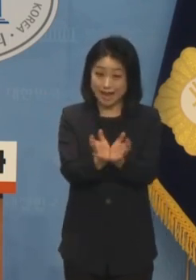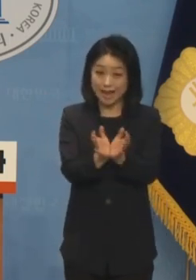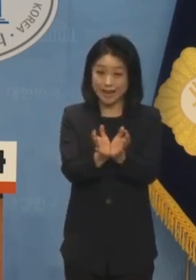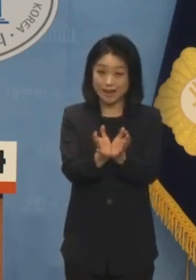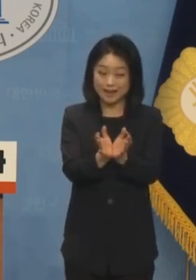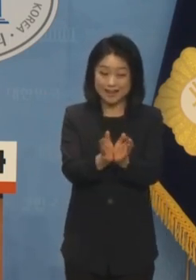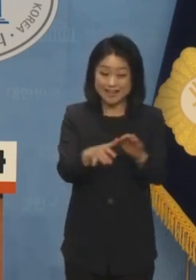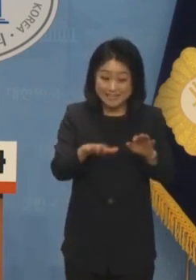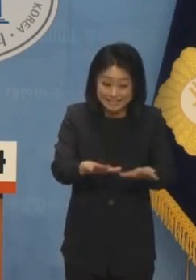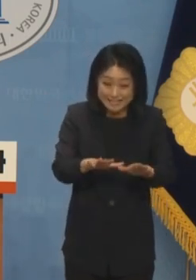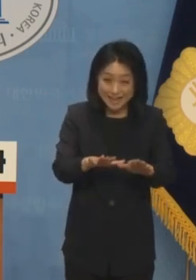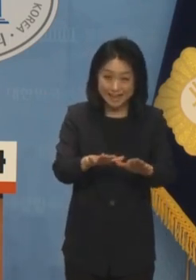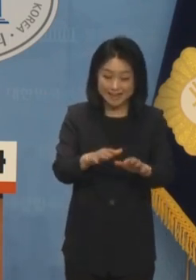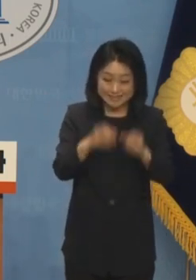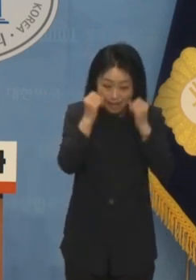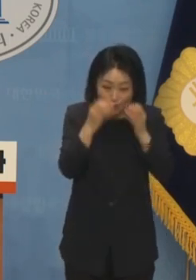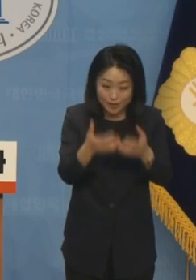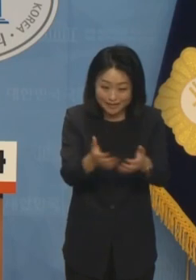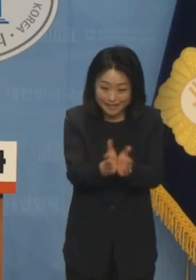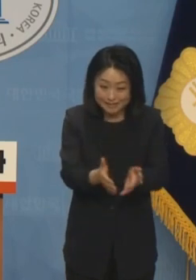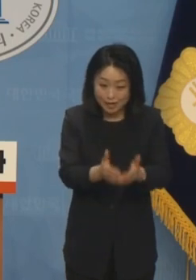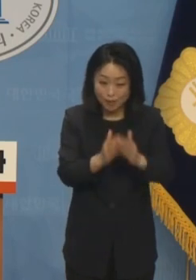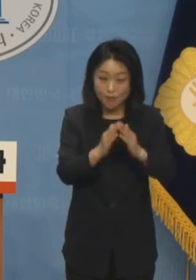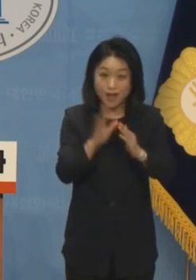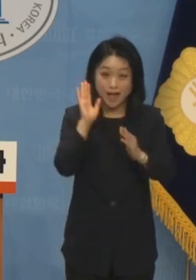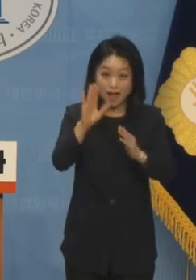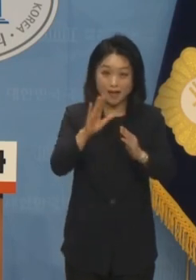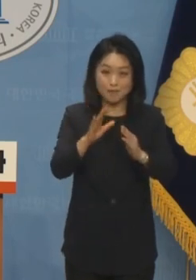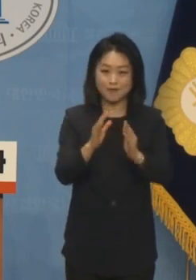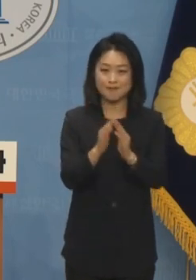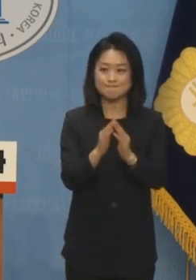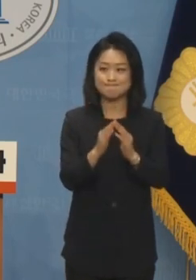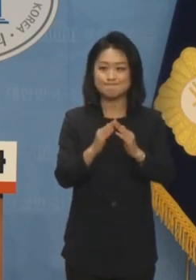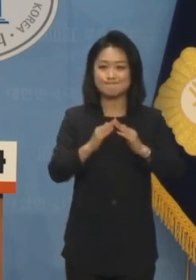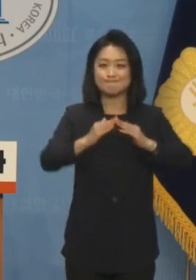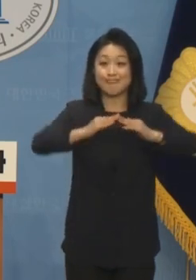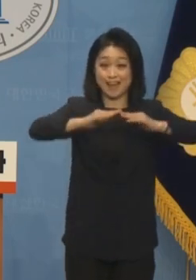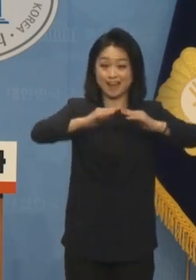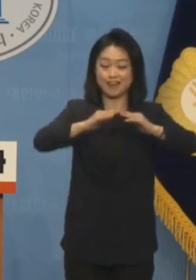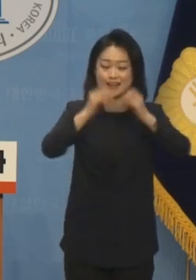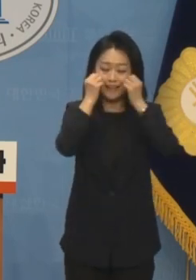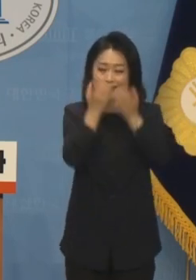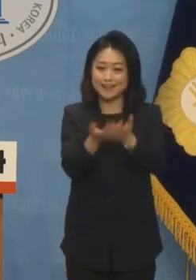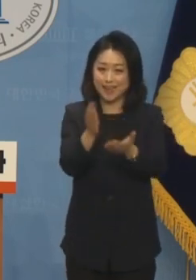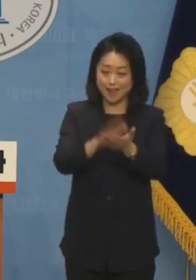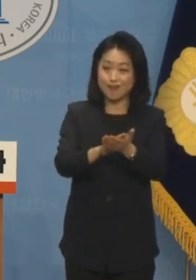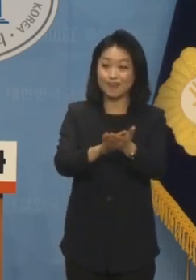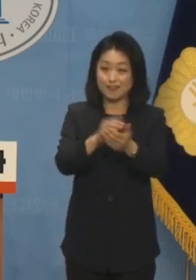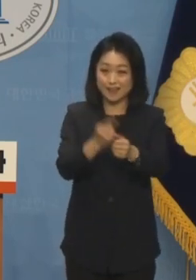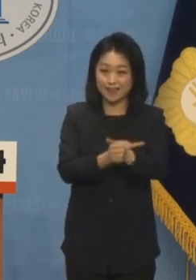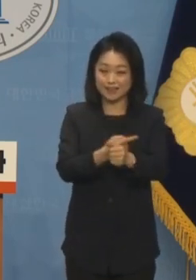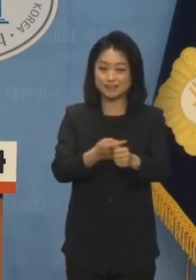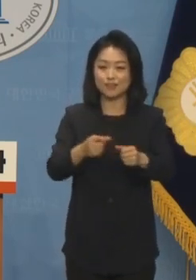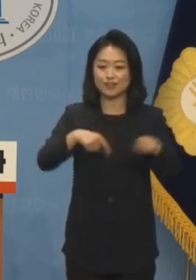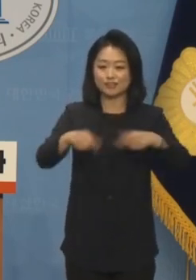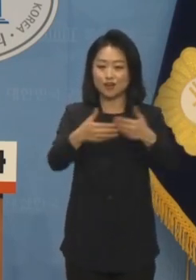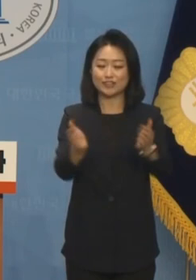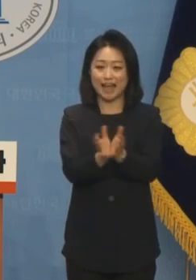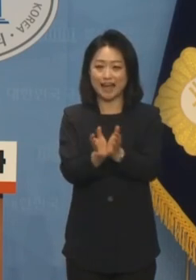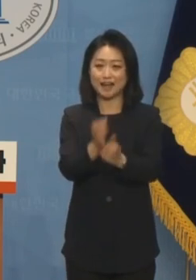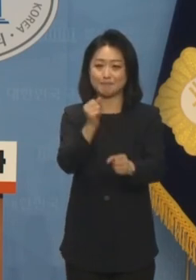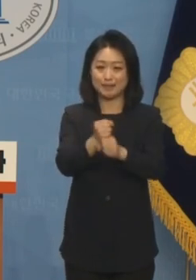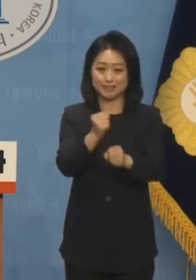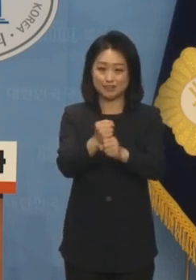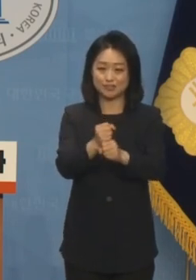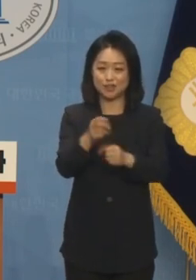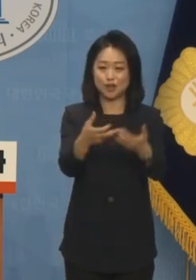스타트업에서 유니콘으로 키우고 대한민국의 산적한 과제를 해결하는 수권 정당으로 만들겠습니다.